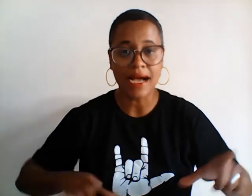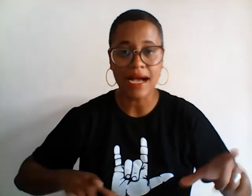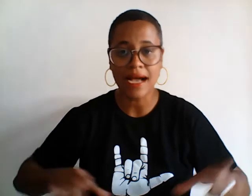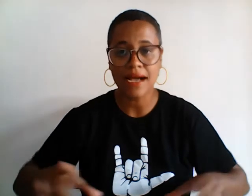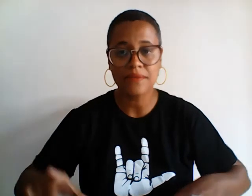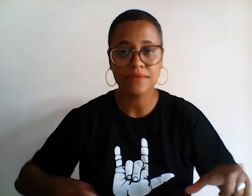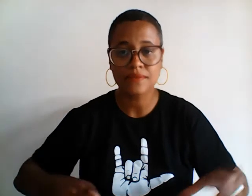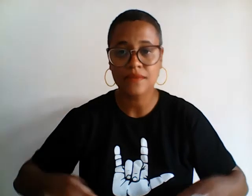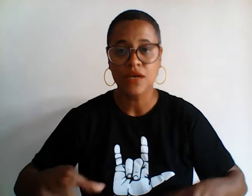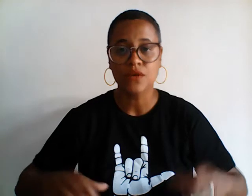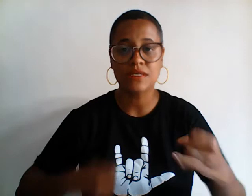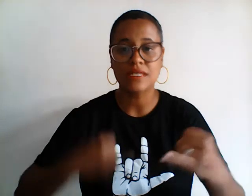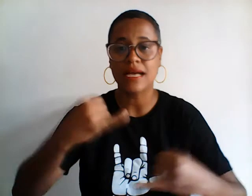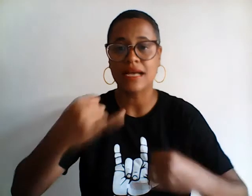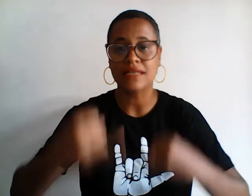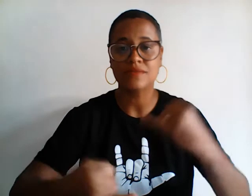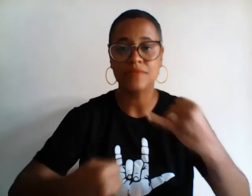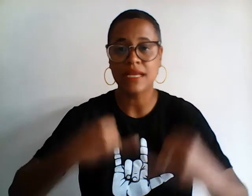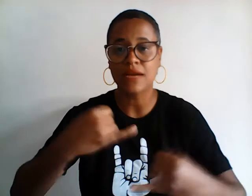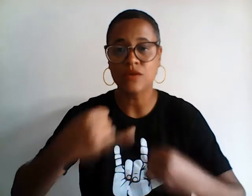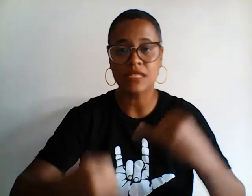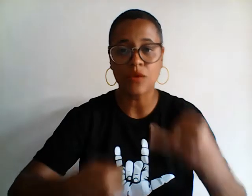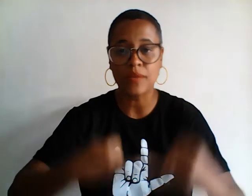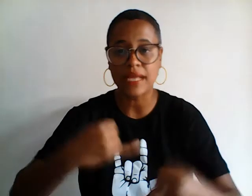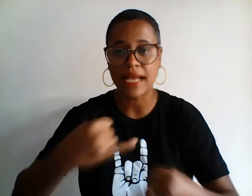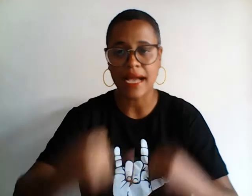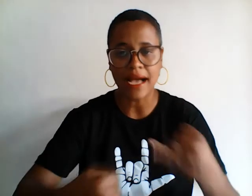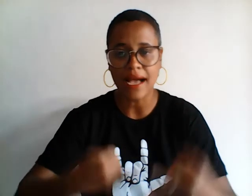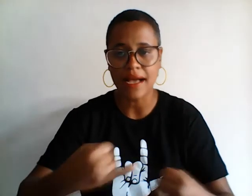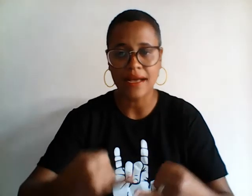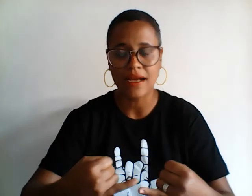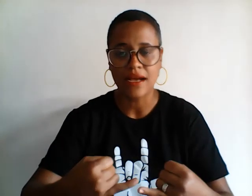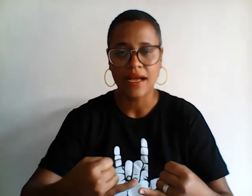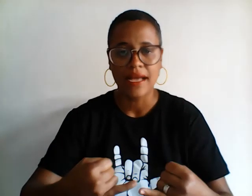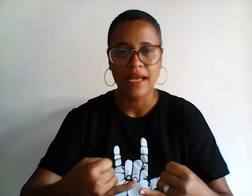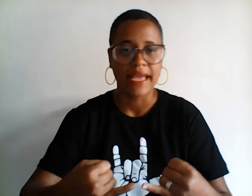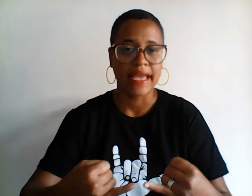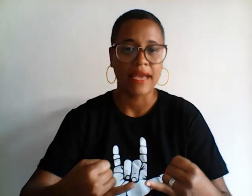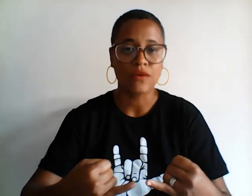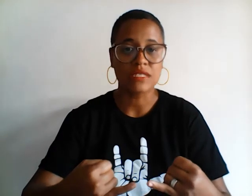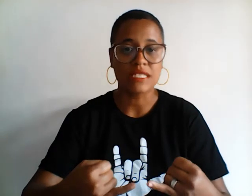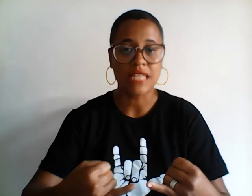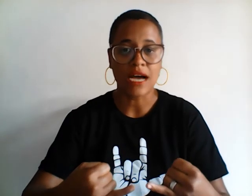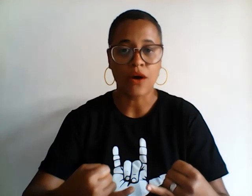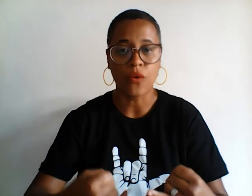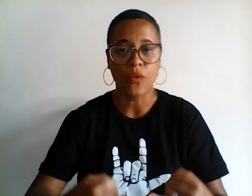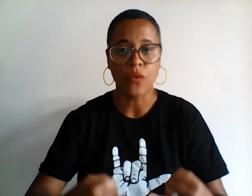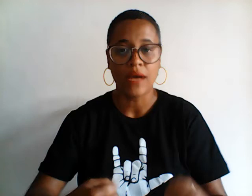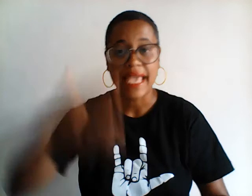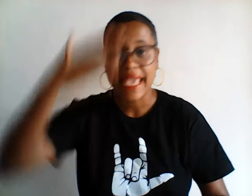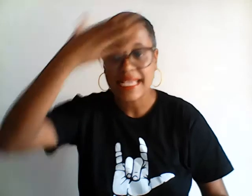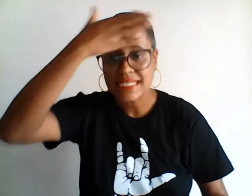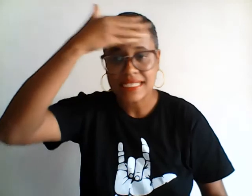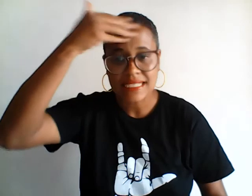trabalhar, os sinais, o sinal brincar, o sinal